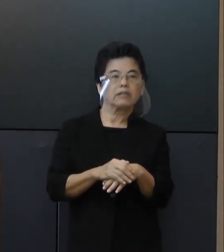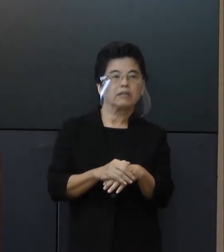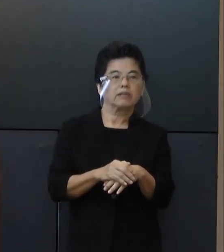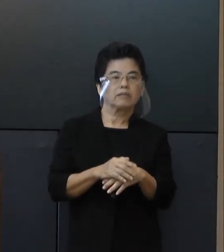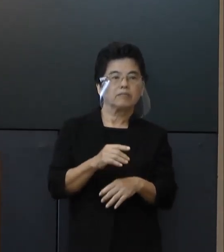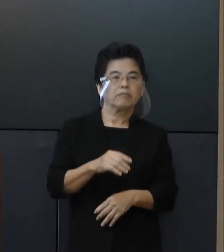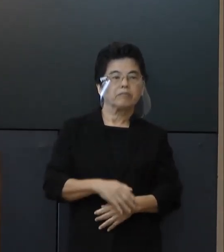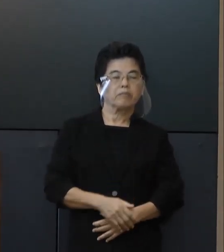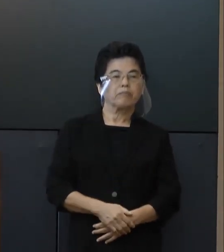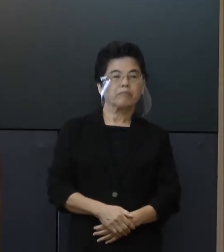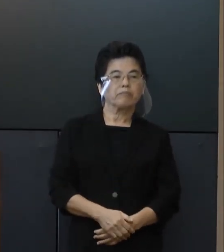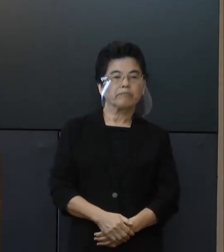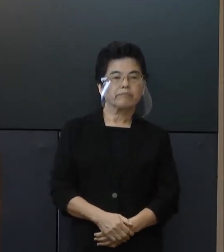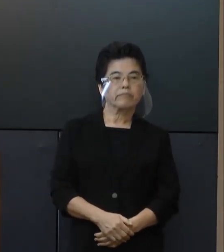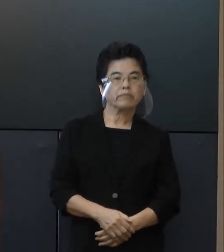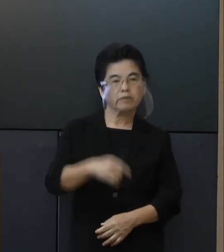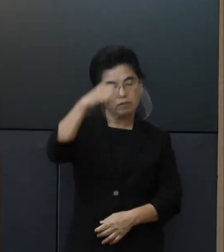します。